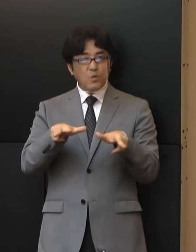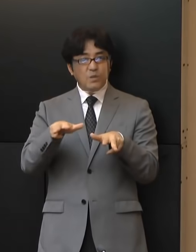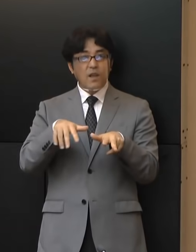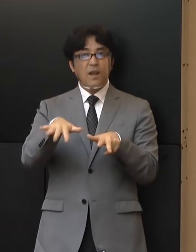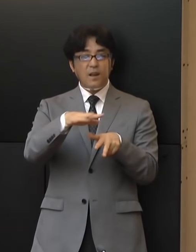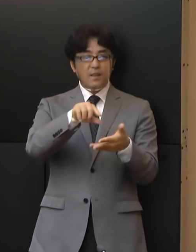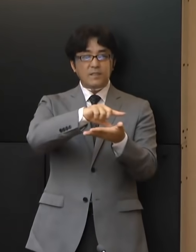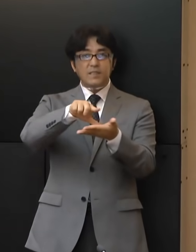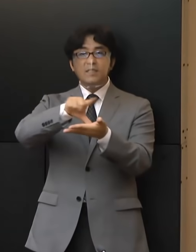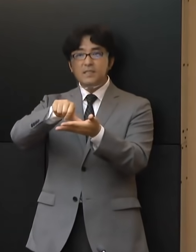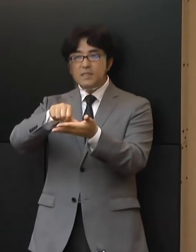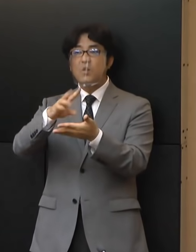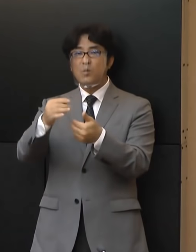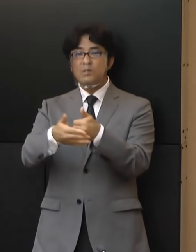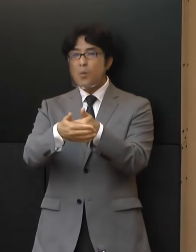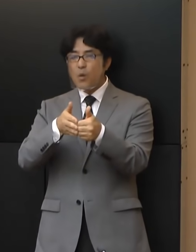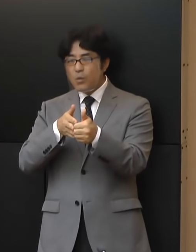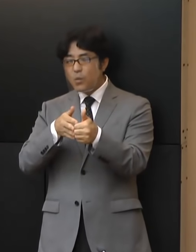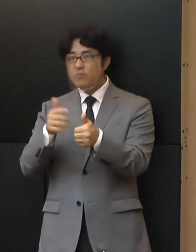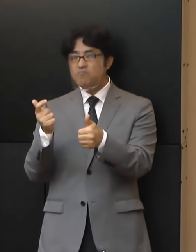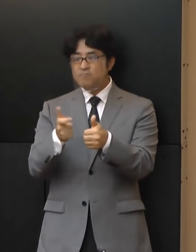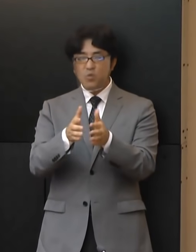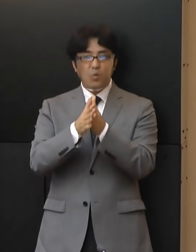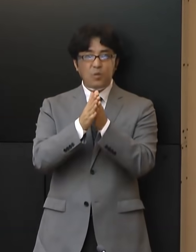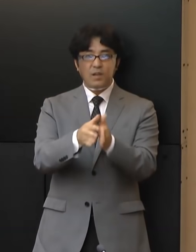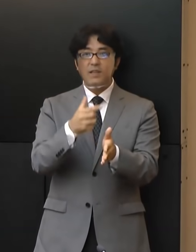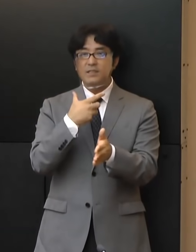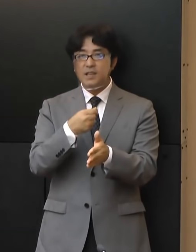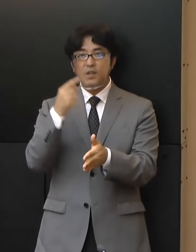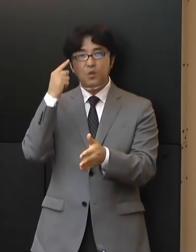のサポートをしっかりとお願いをしていきたいというふうに思います。